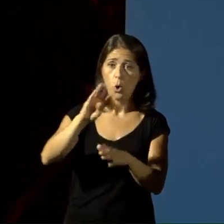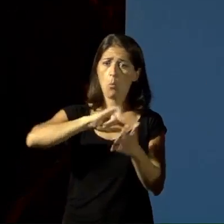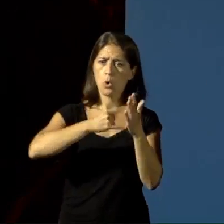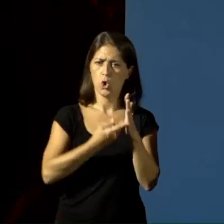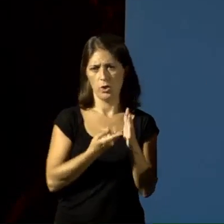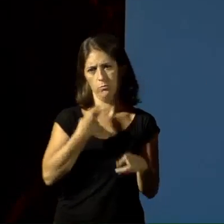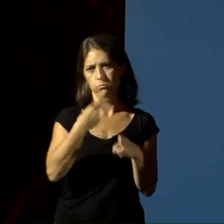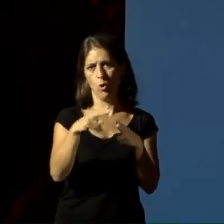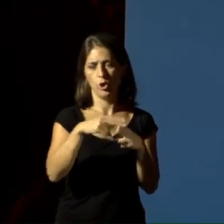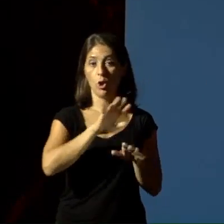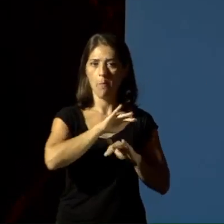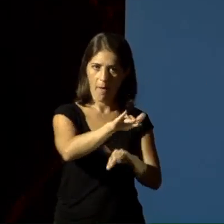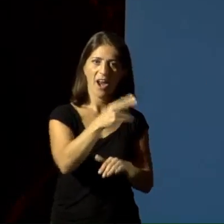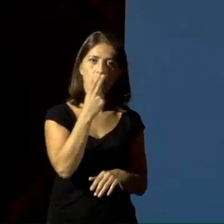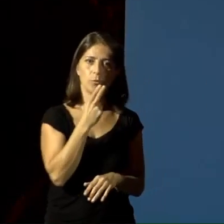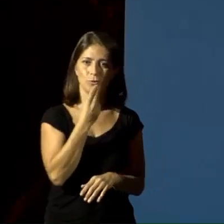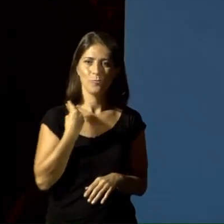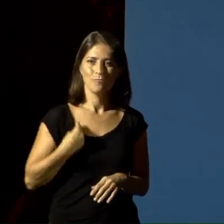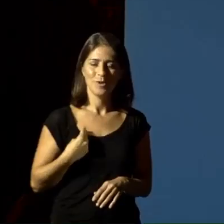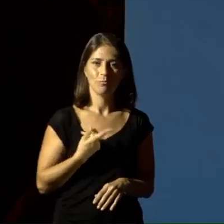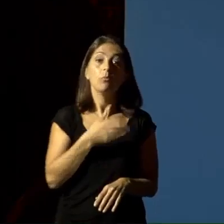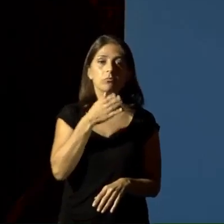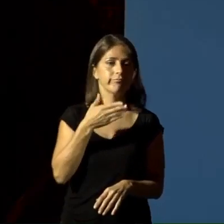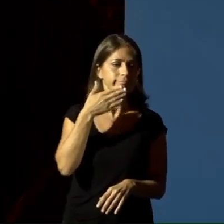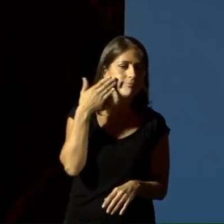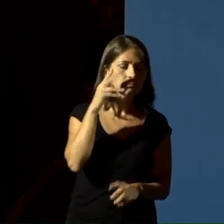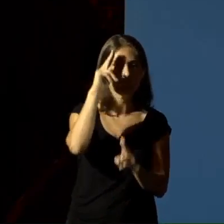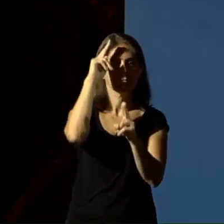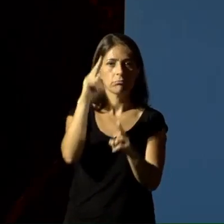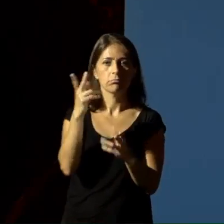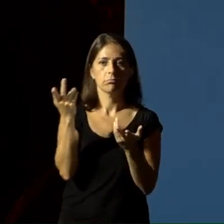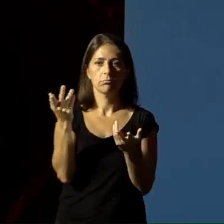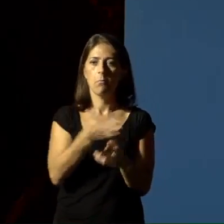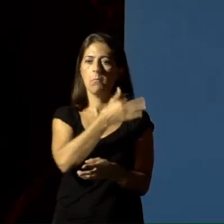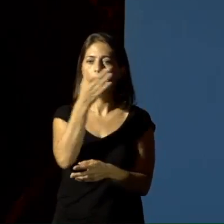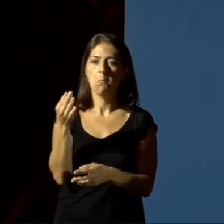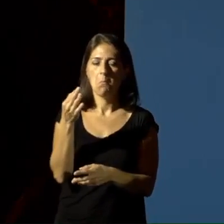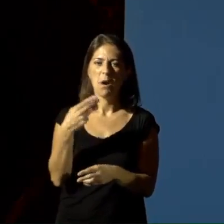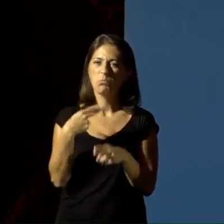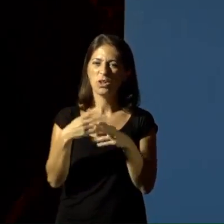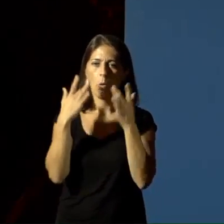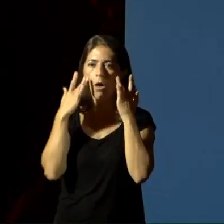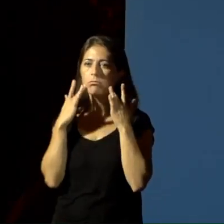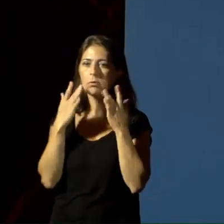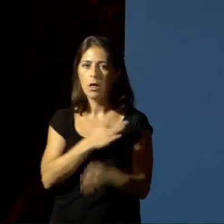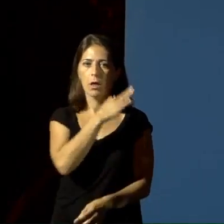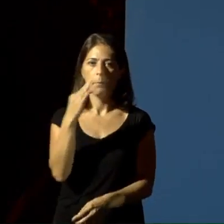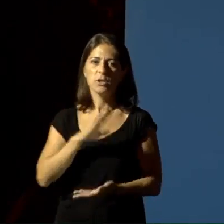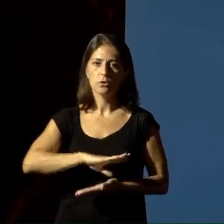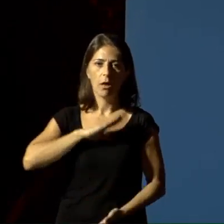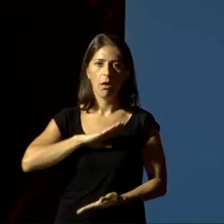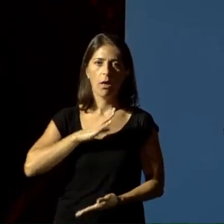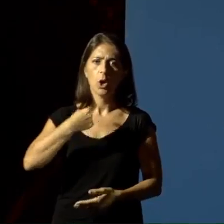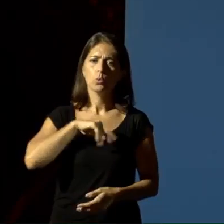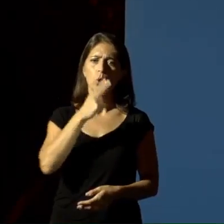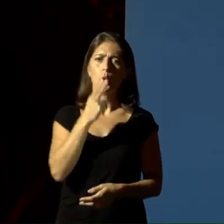Marea. É o proxecto político pola dignidade, pola honestidade, pola decencia na política, pola competencia. É o